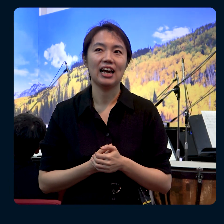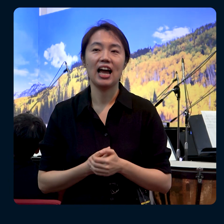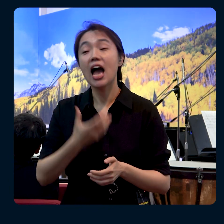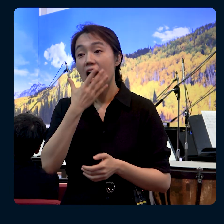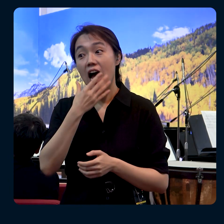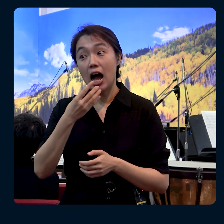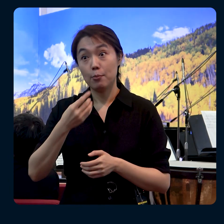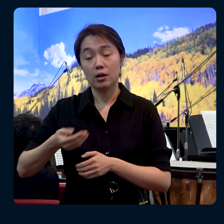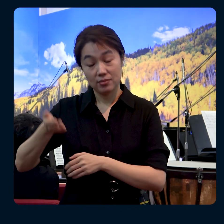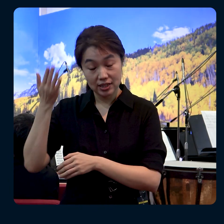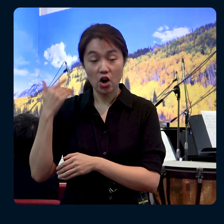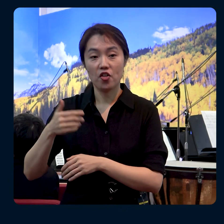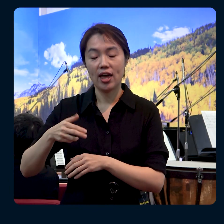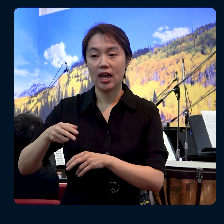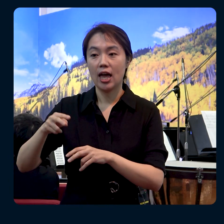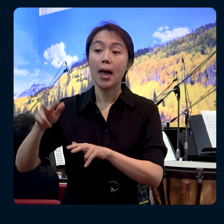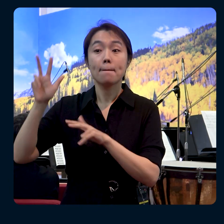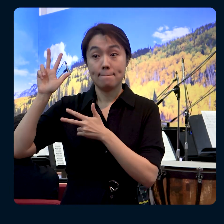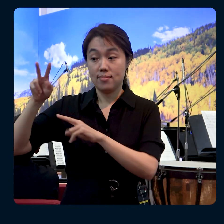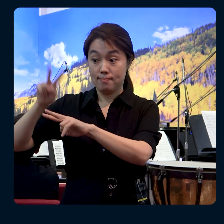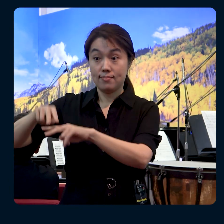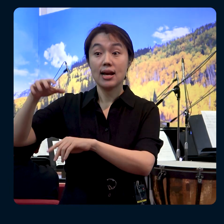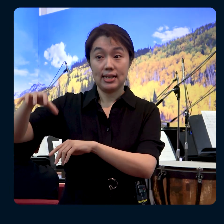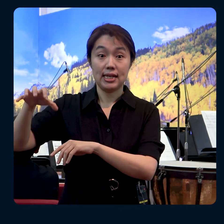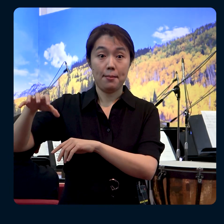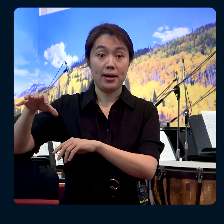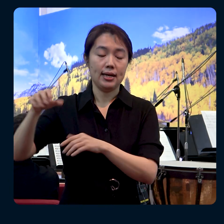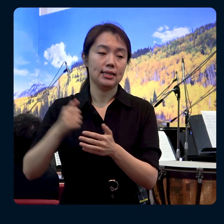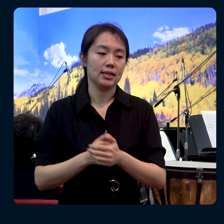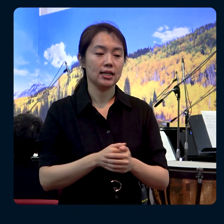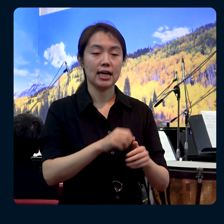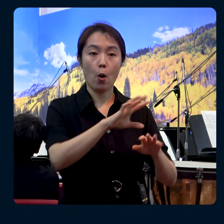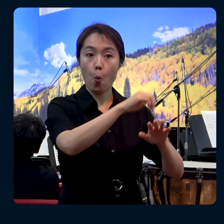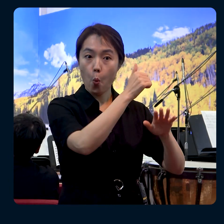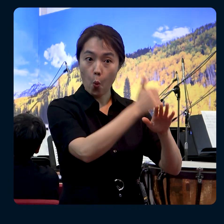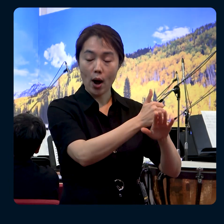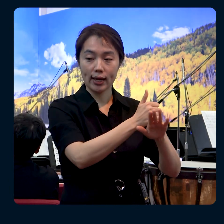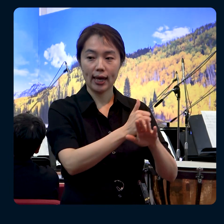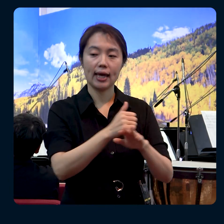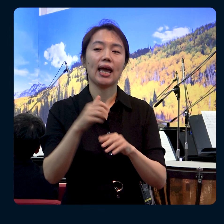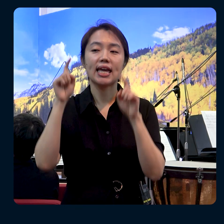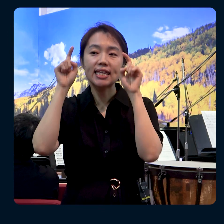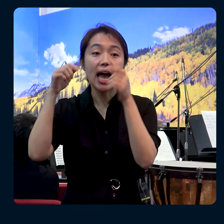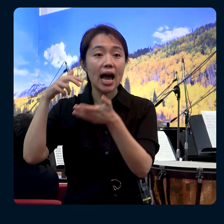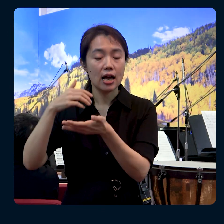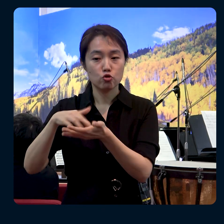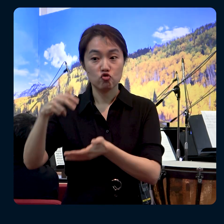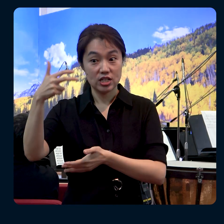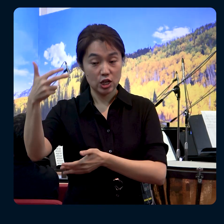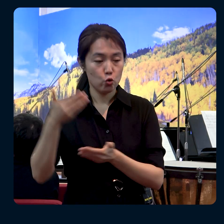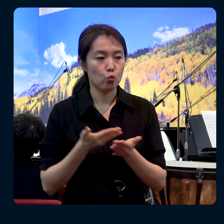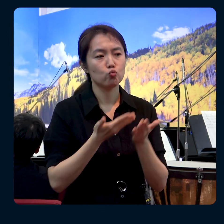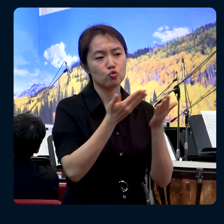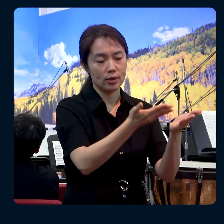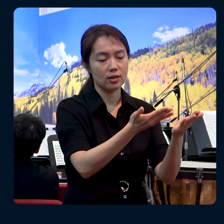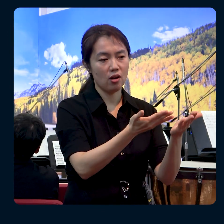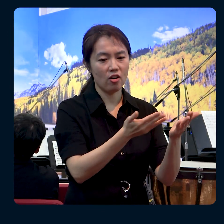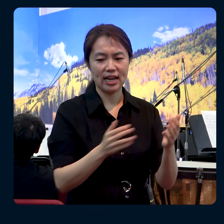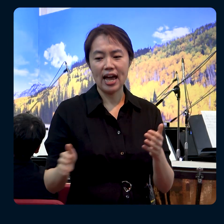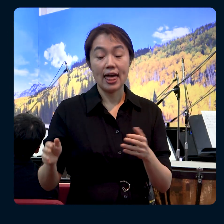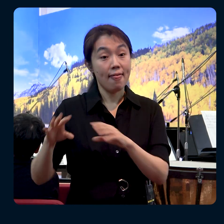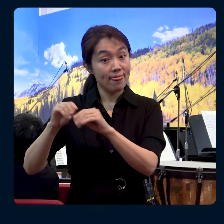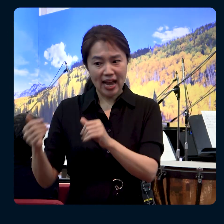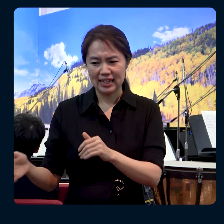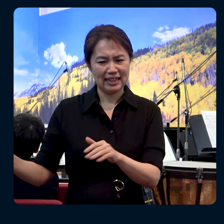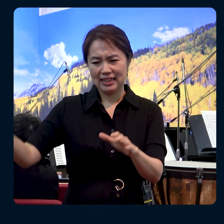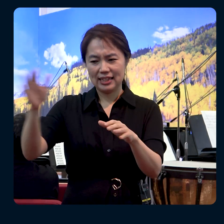브엘세바에서 아비멜렉한테 7 암양 새끼를 주면서 그 땅까지는 아니지만 이 우물만큼은 자신의 소유라는